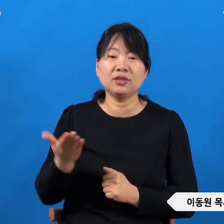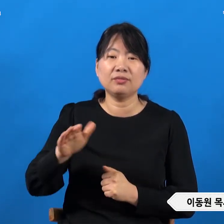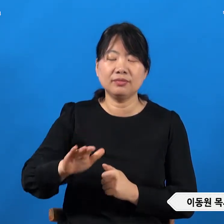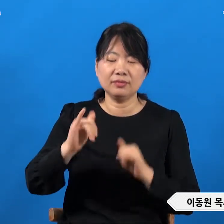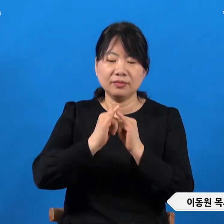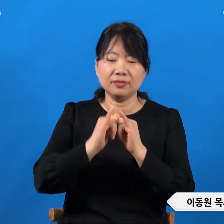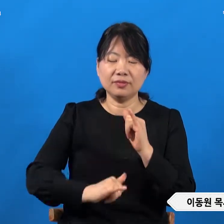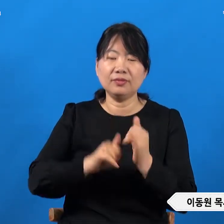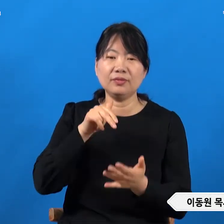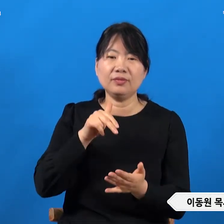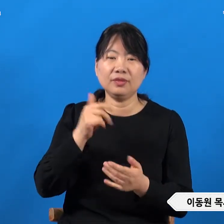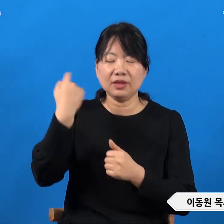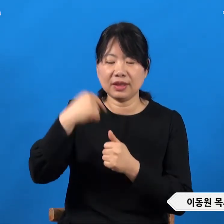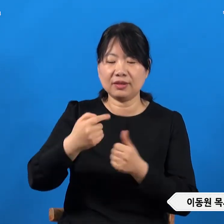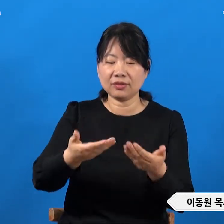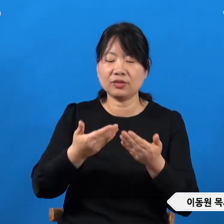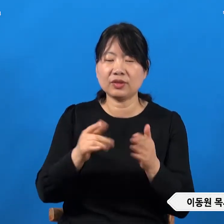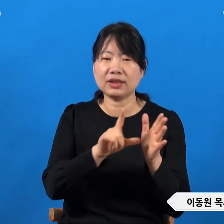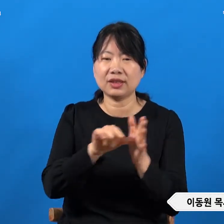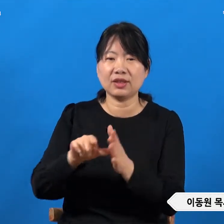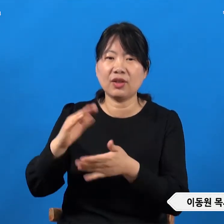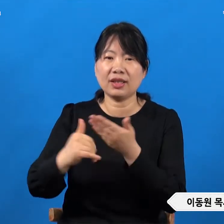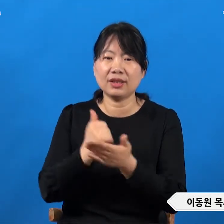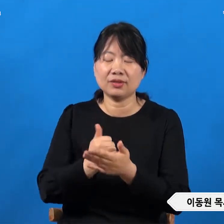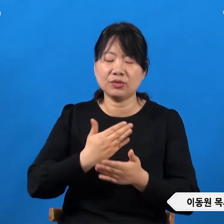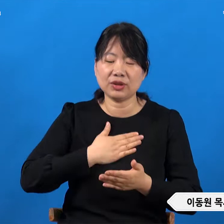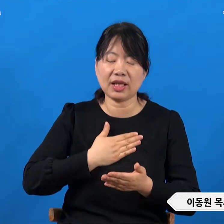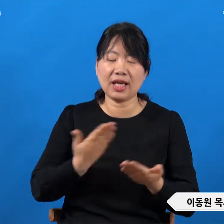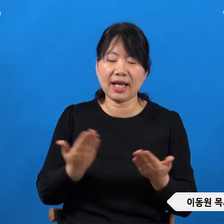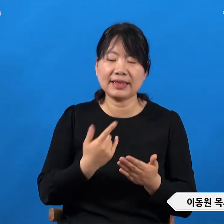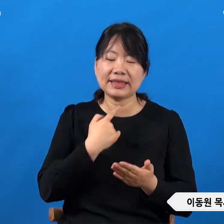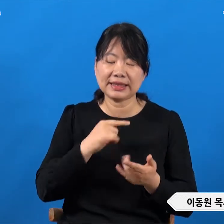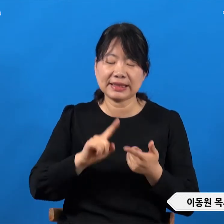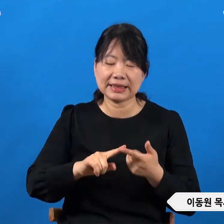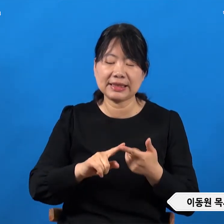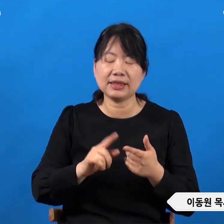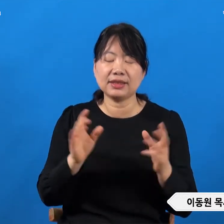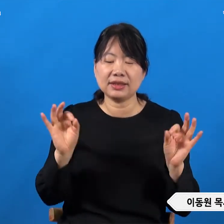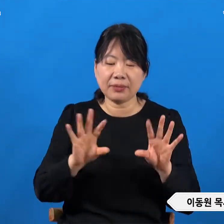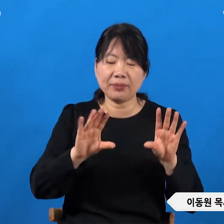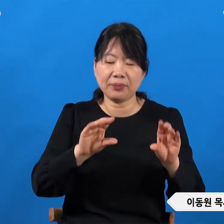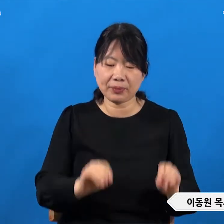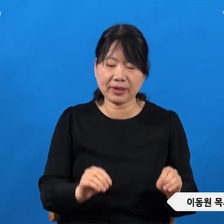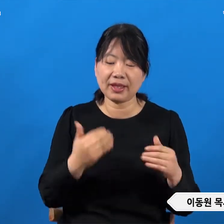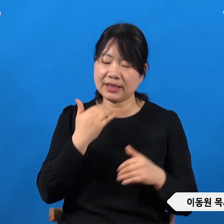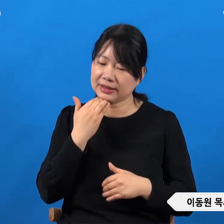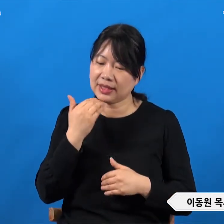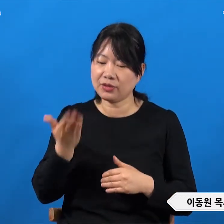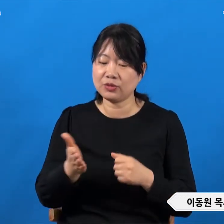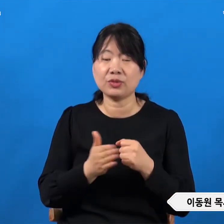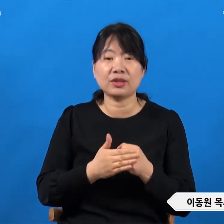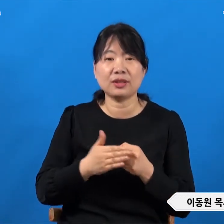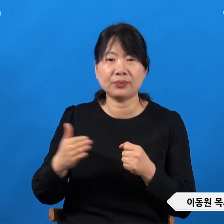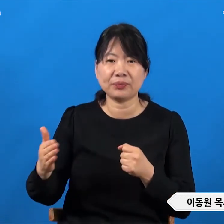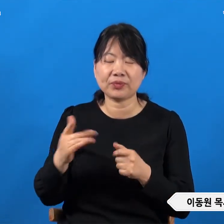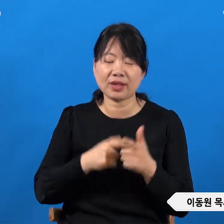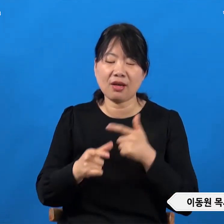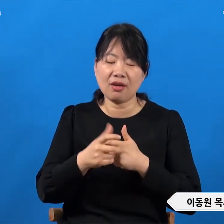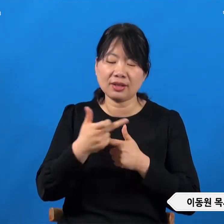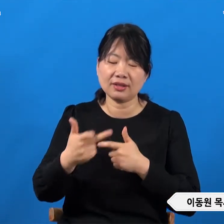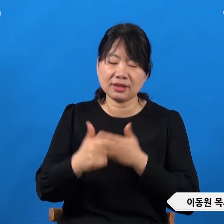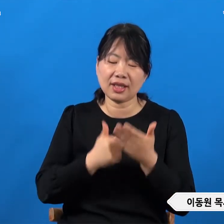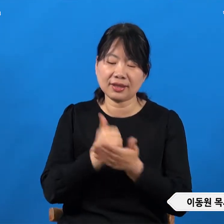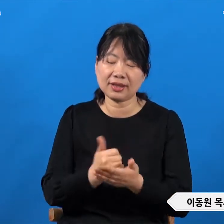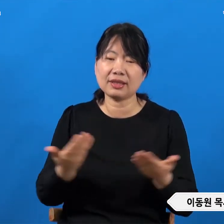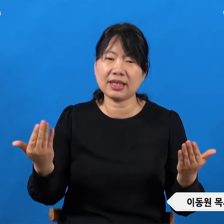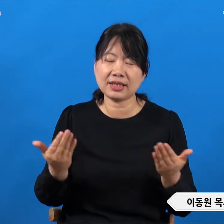그러나 역사의 교훈은 때때로 하나님은 우리가 하던 일을 잠시 손을 놓고 기다리게 하심으로 더 큰